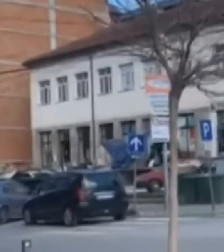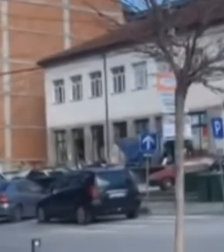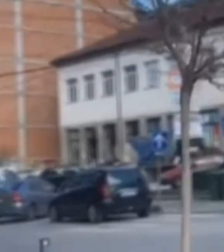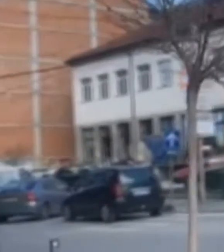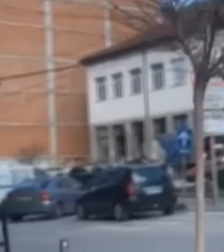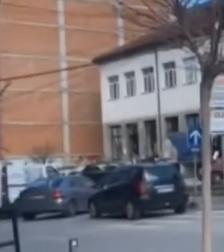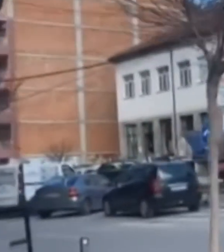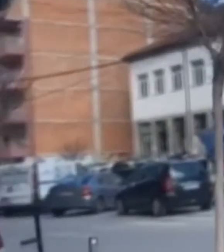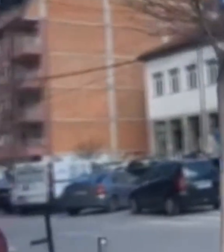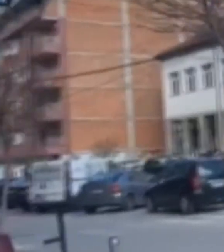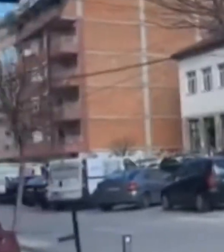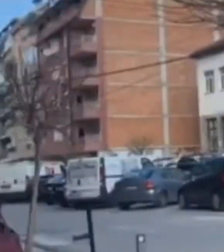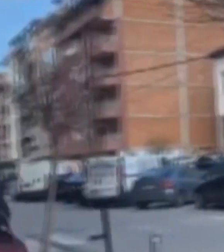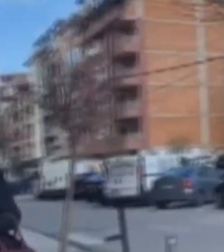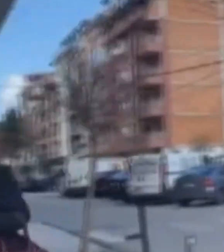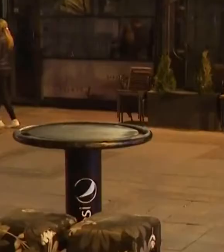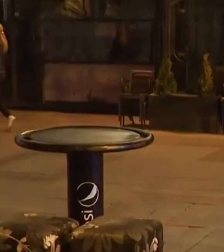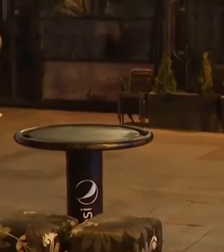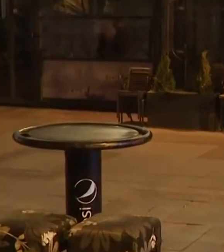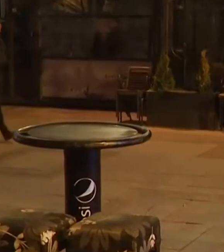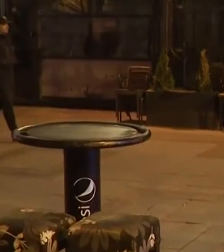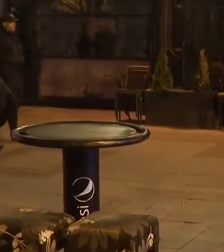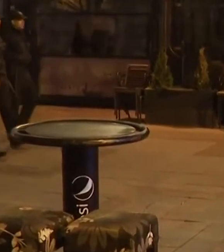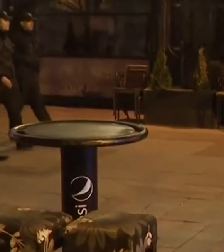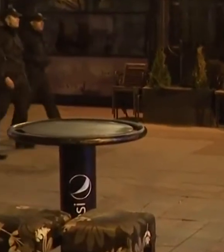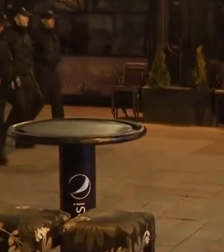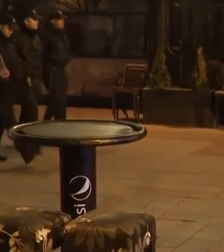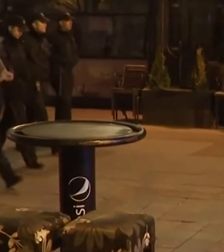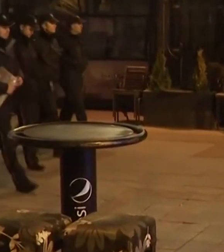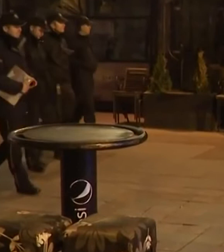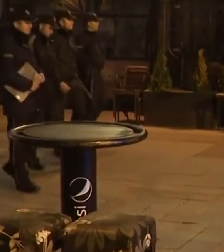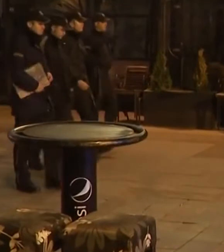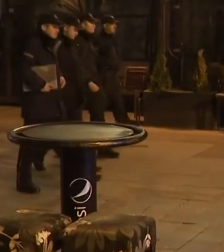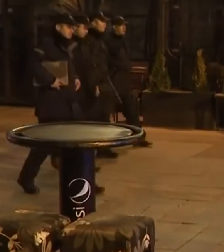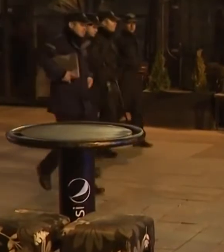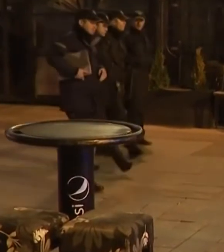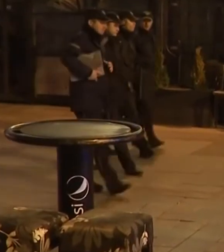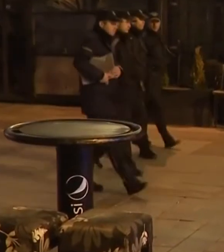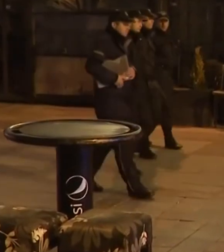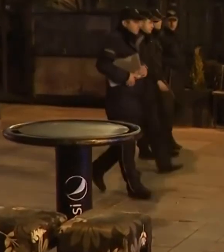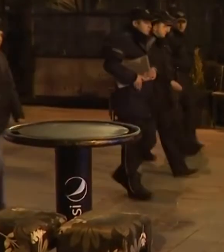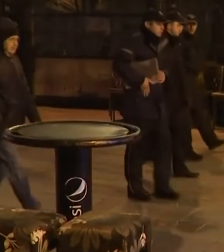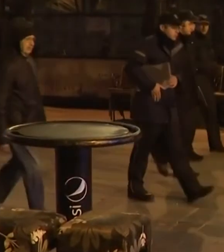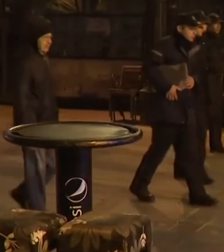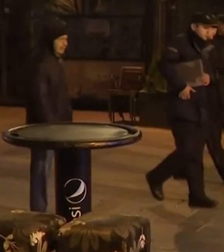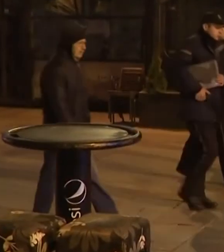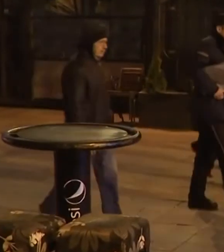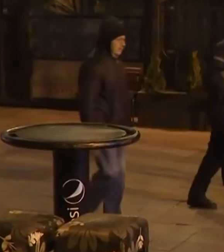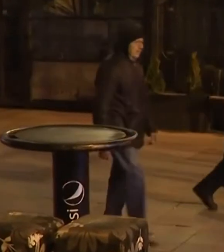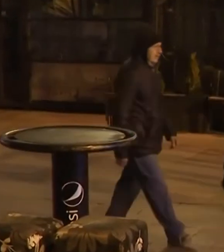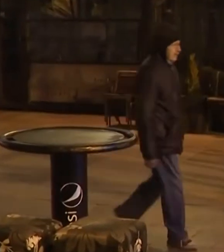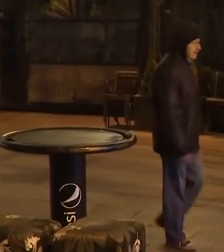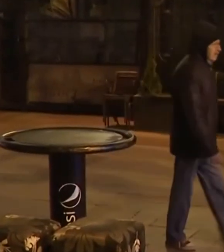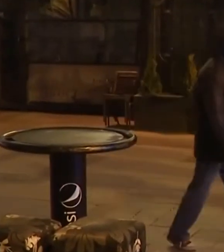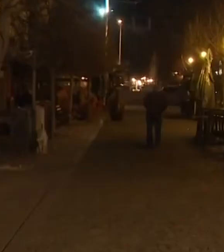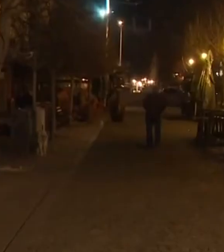janë dhënë 5.130 leje për hyrje të vozitësve profesional të automjeteve transportuese në teritorin e vendit ton.